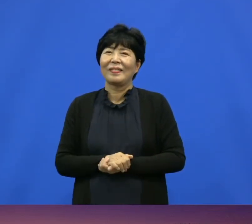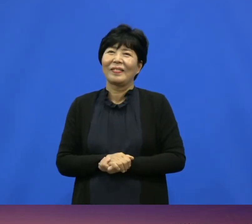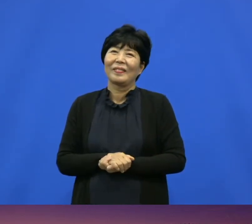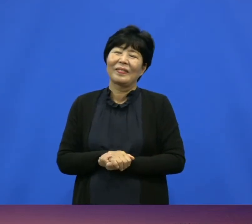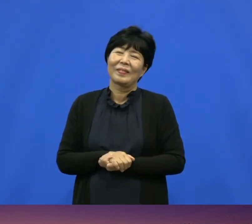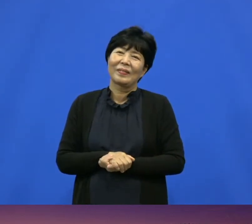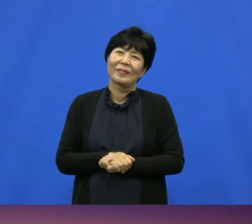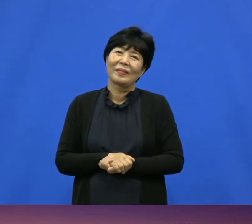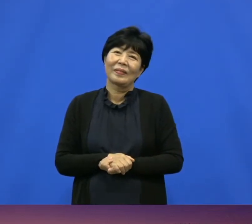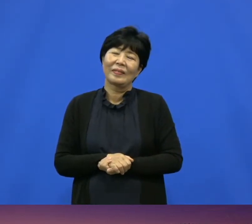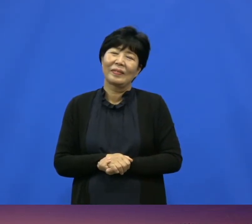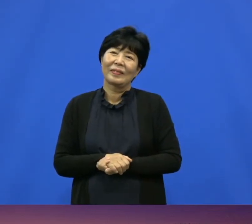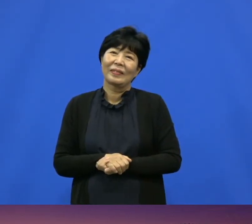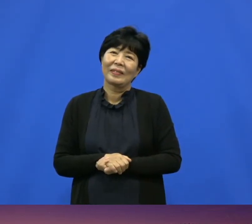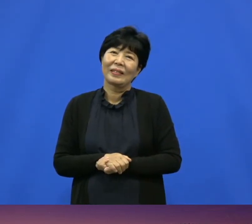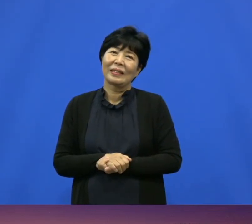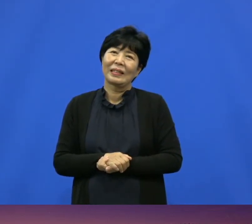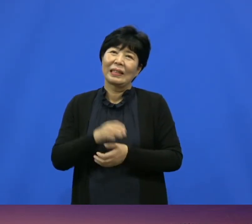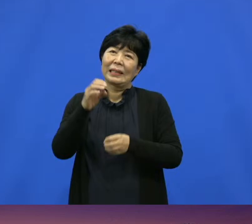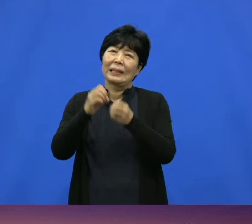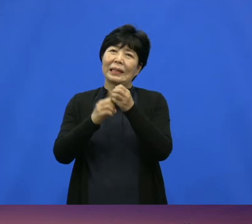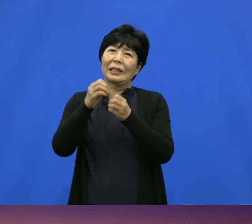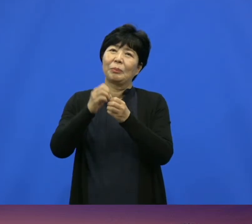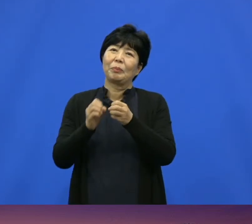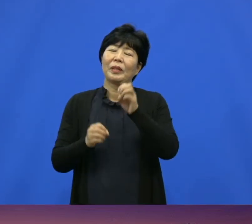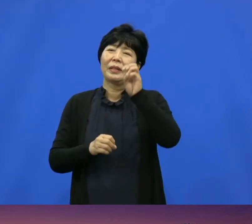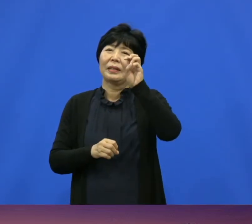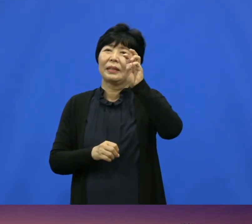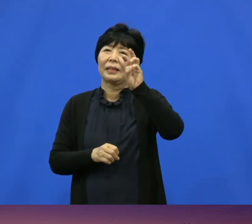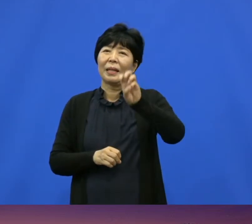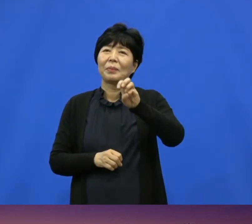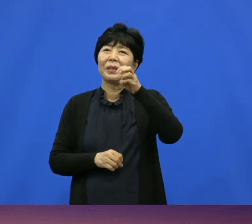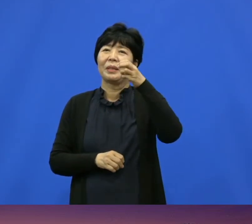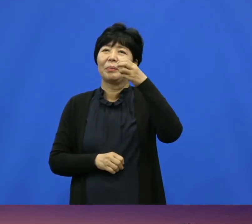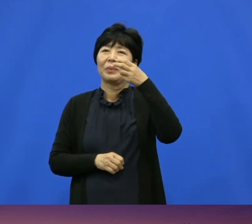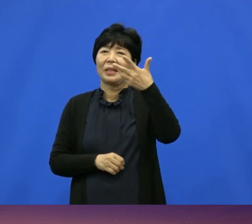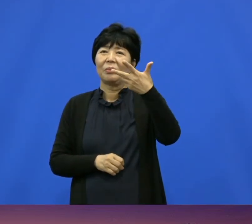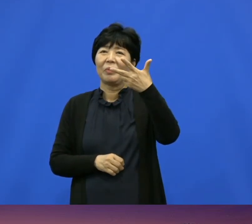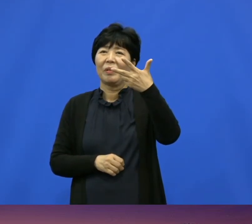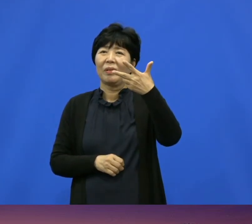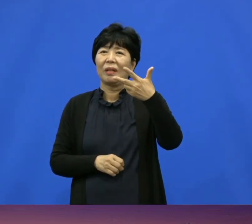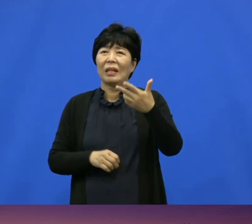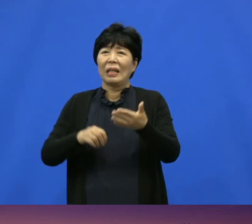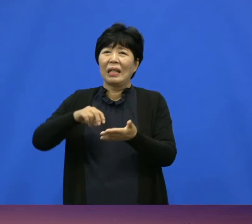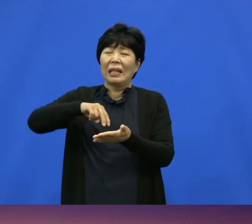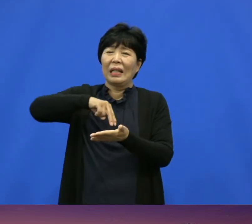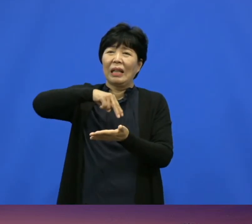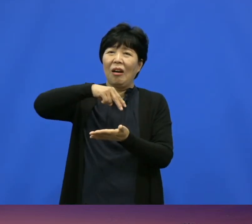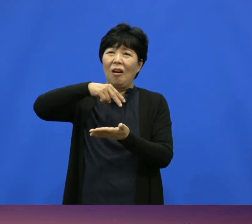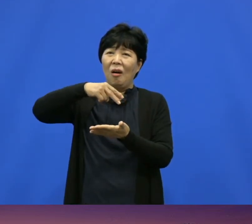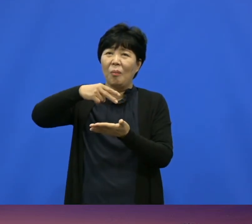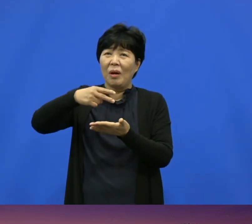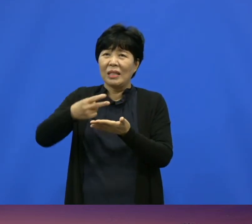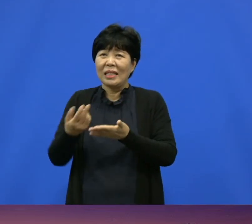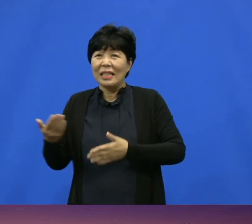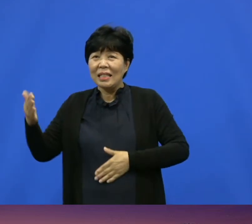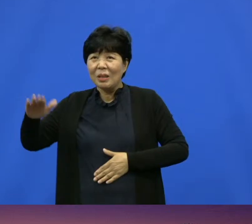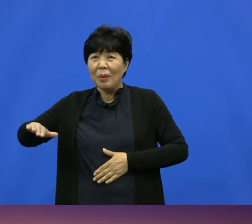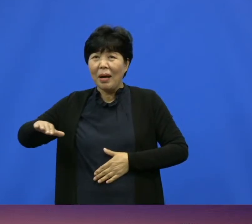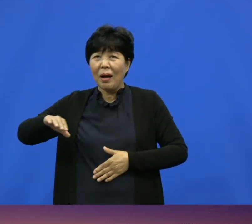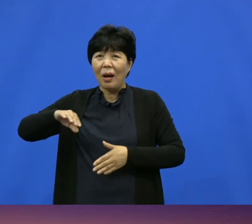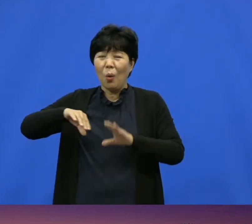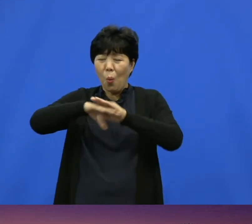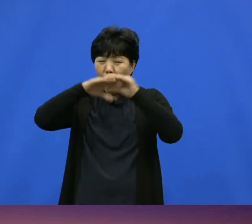거예요. 시편 37편 24절하고 마찬가지. 그는 넘어지나 아주 떨어지지